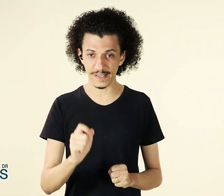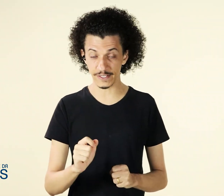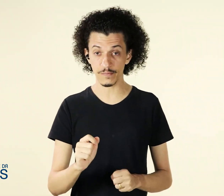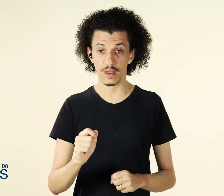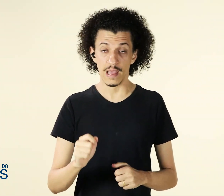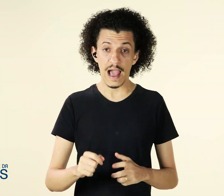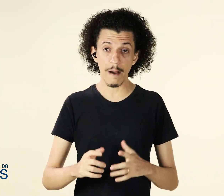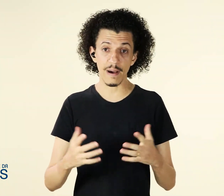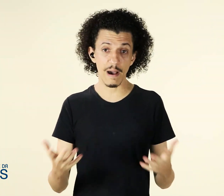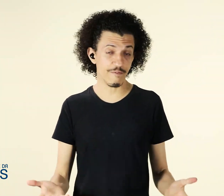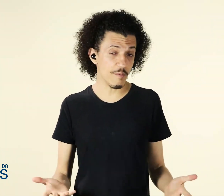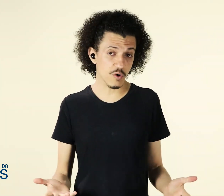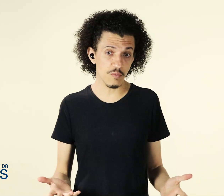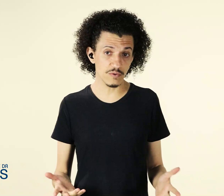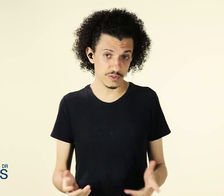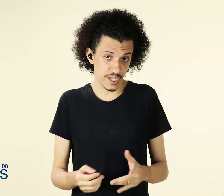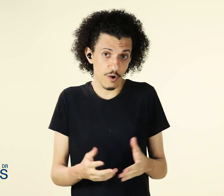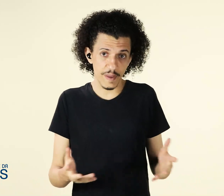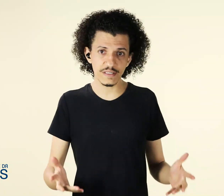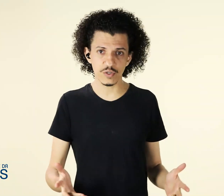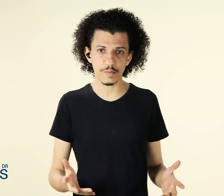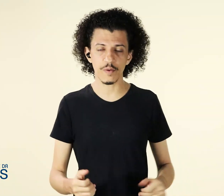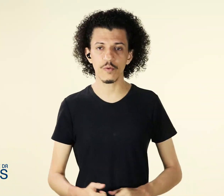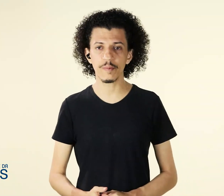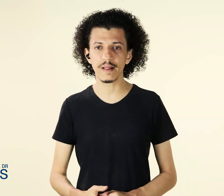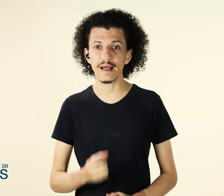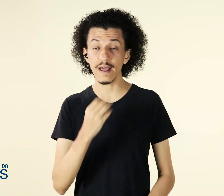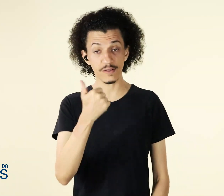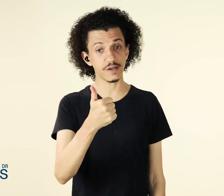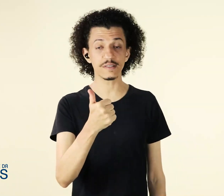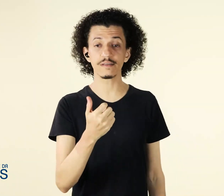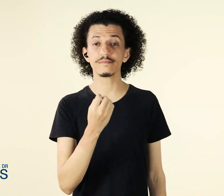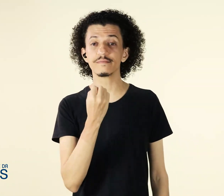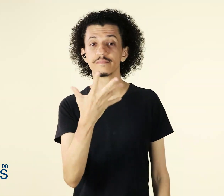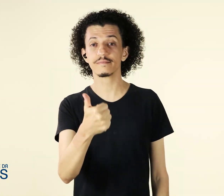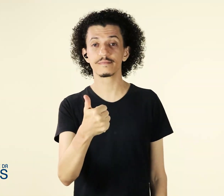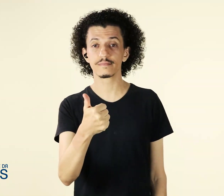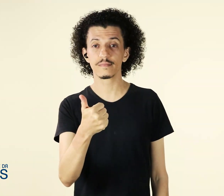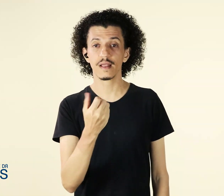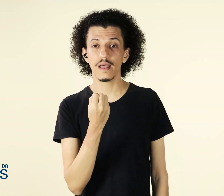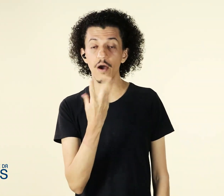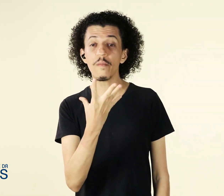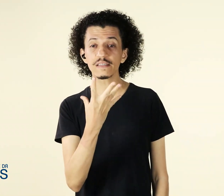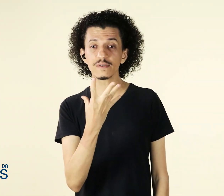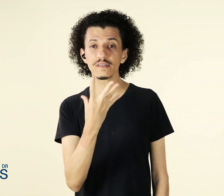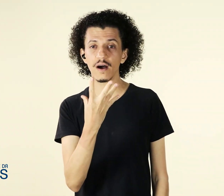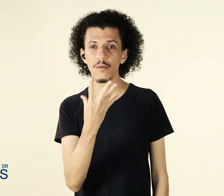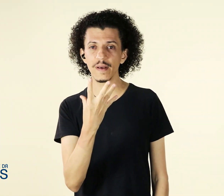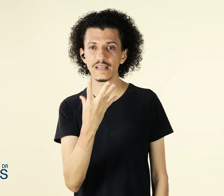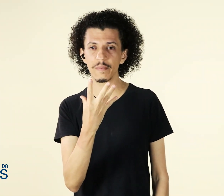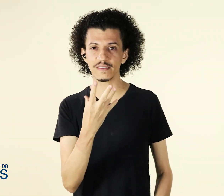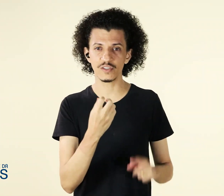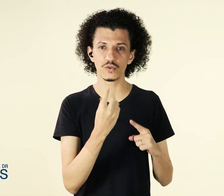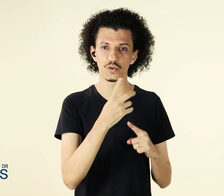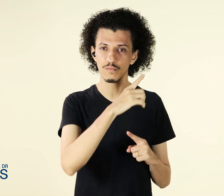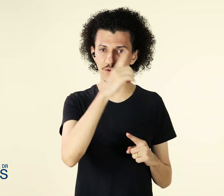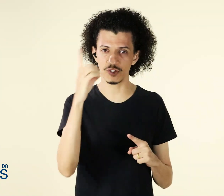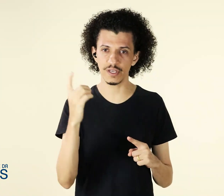interessante. A forma como geralmente se usa para cumprimentar é só assim. É o mesmo sinal, percebe que a gente usou do bom